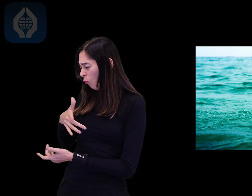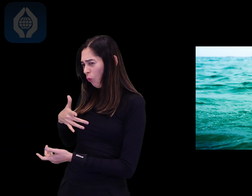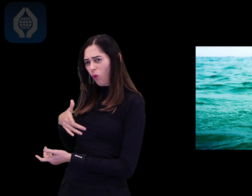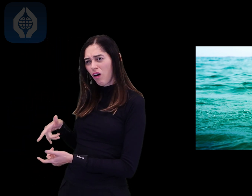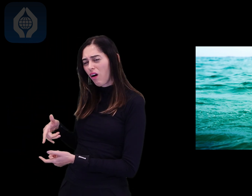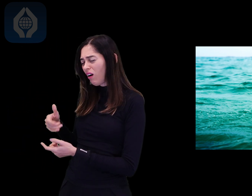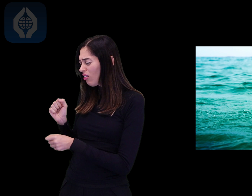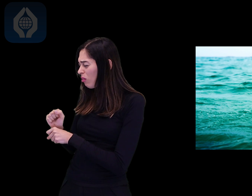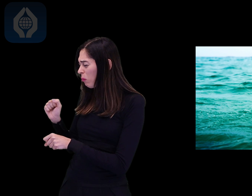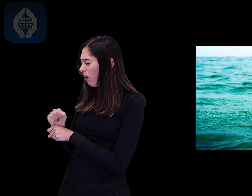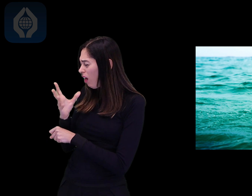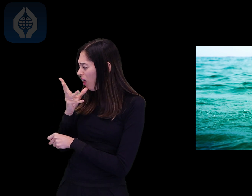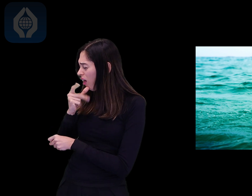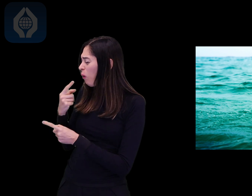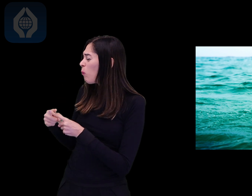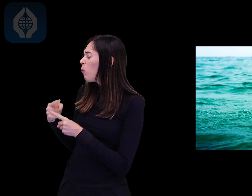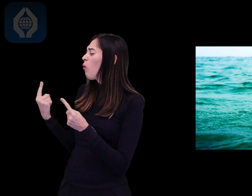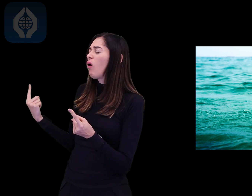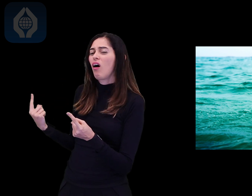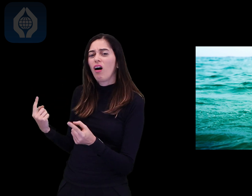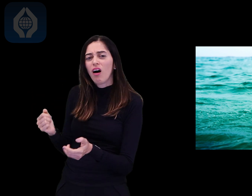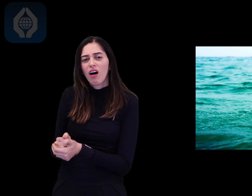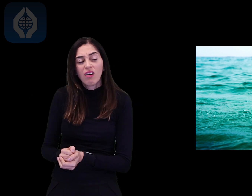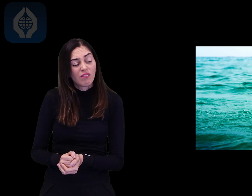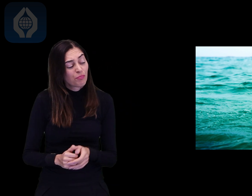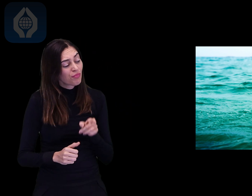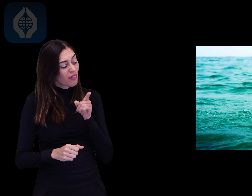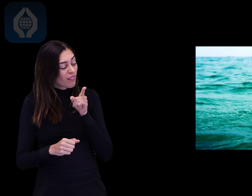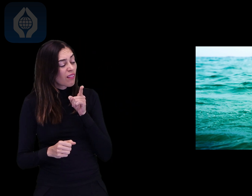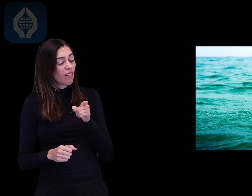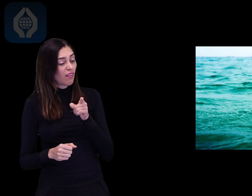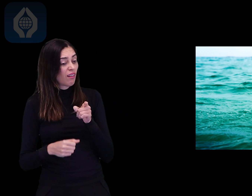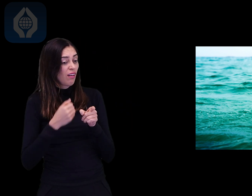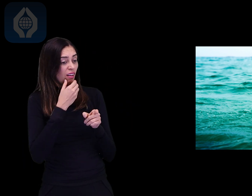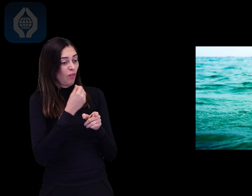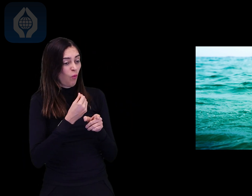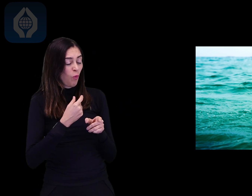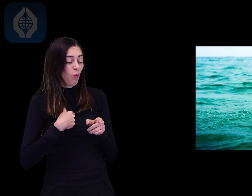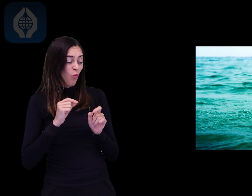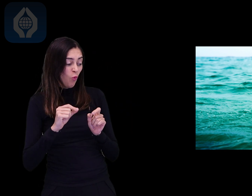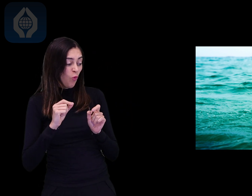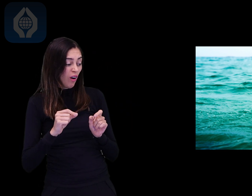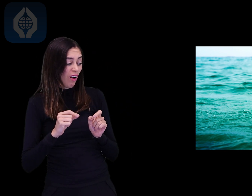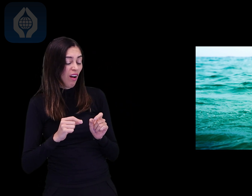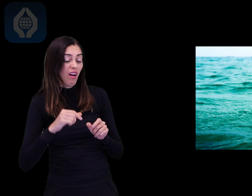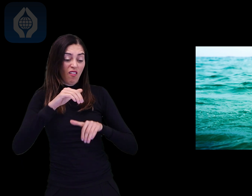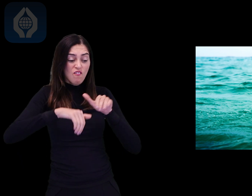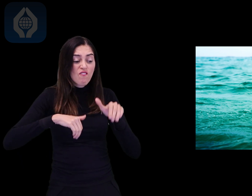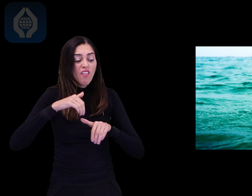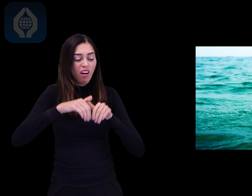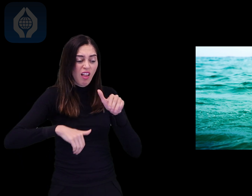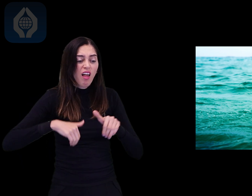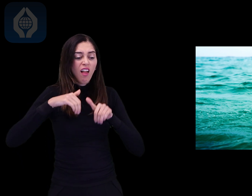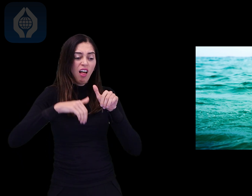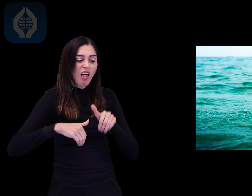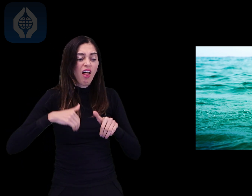tempo antes de ir ajudar o que se afogava, ele replicou: aquele homem jamais teria permitido que eu